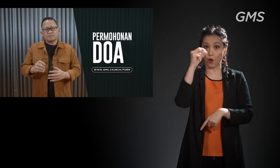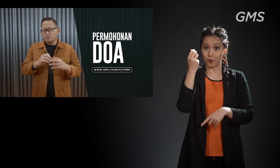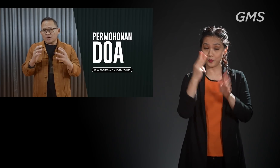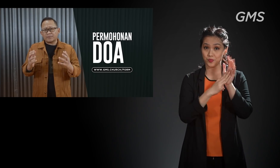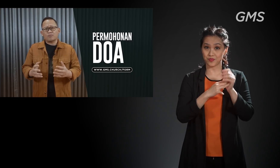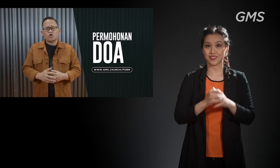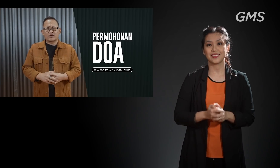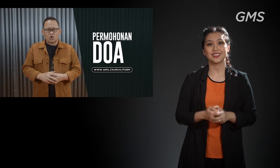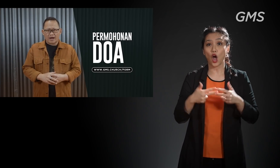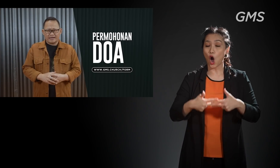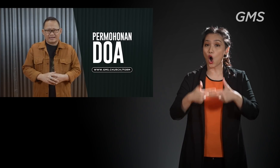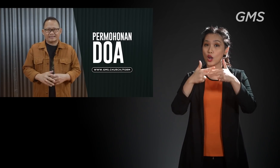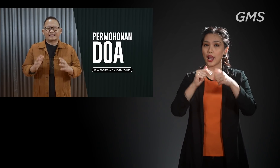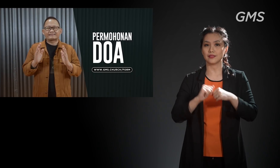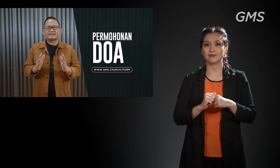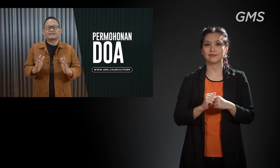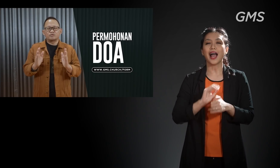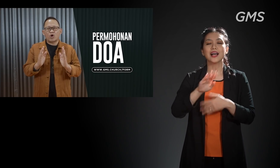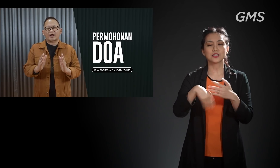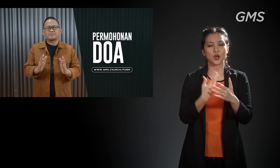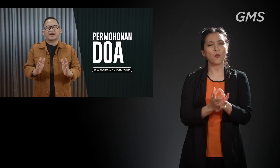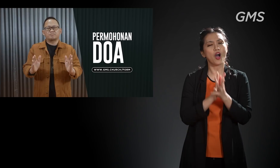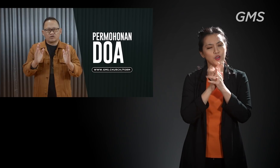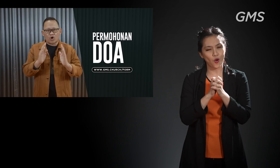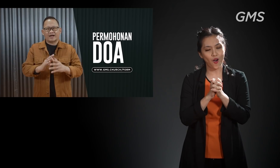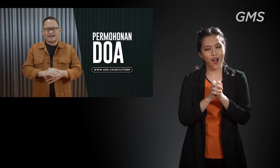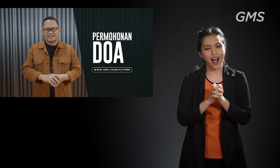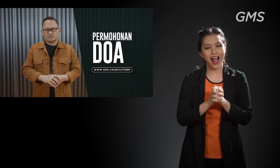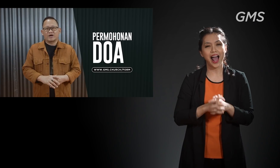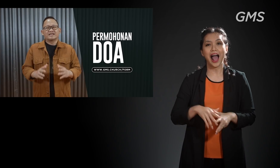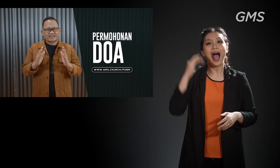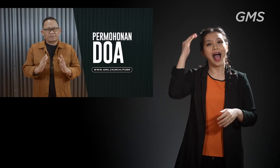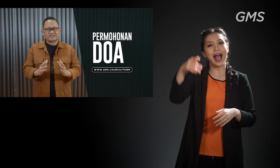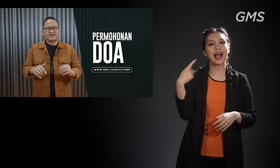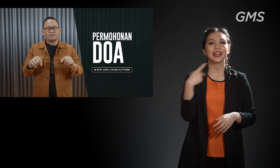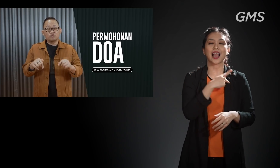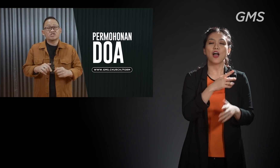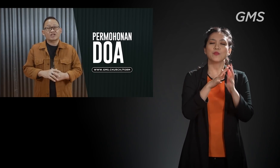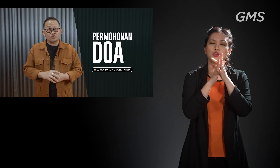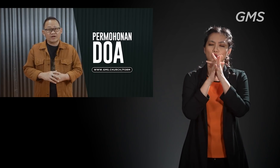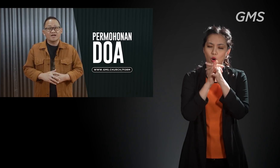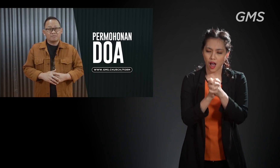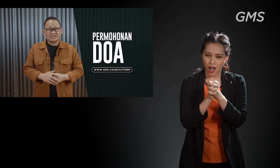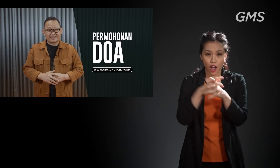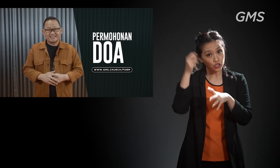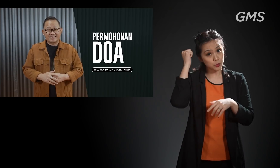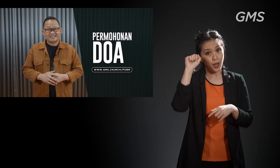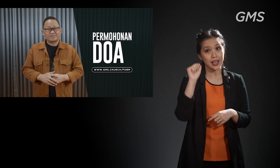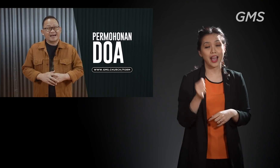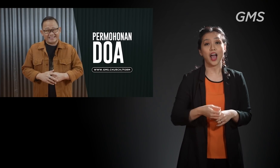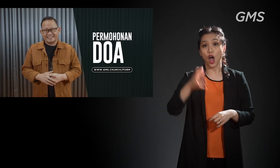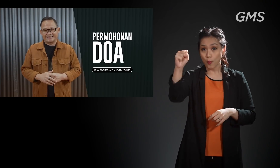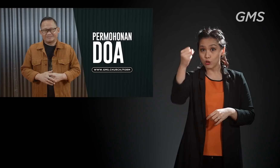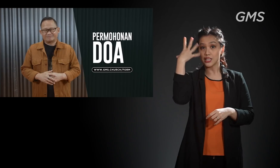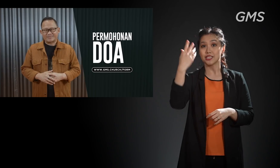gms.church/form semua permohonan doa Anda. Nanti tim doa kami akan mendoakan Anda semua. Saya percaya mujizat Tuhan masih terjadi